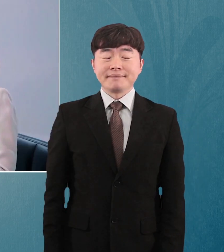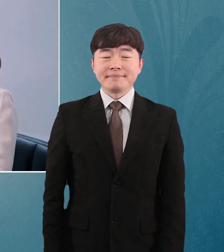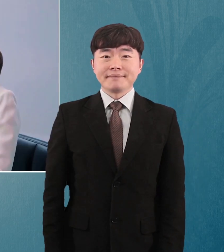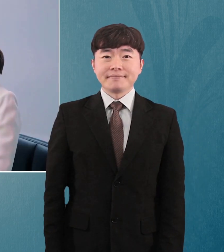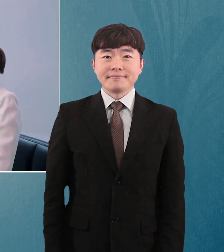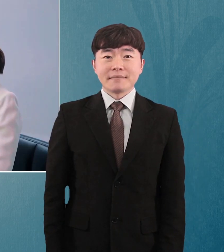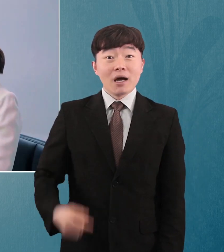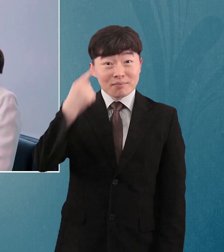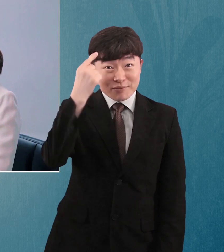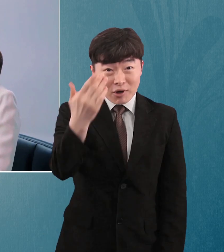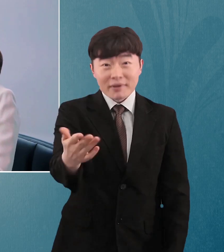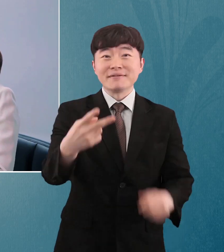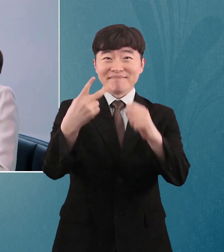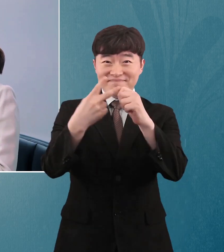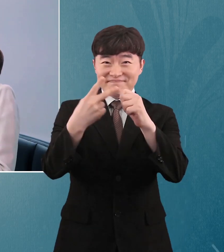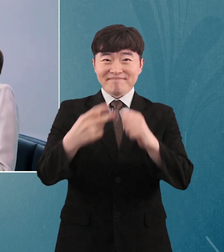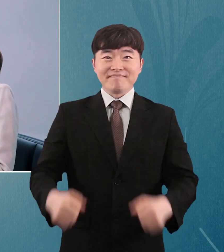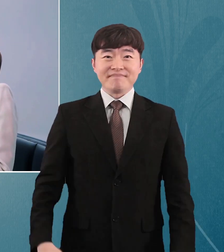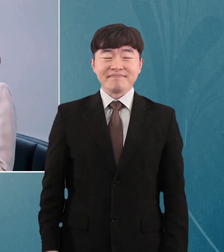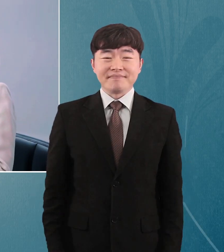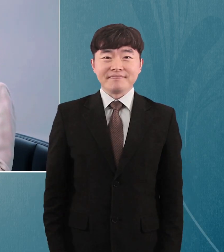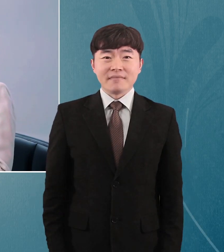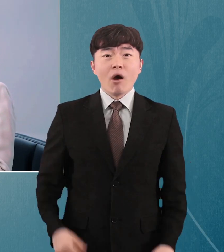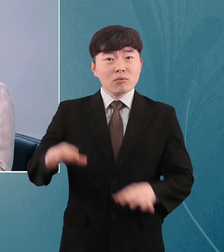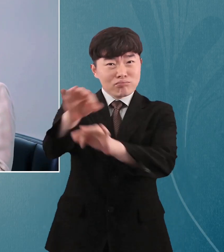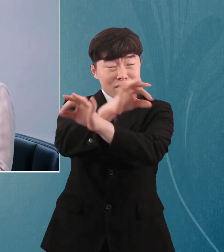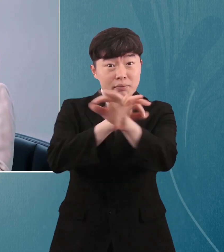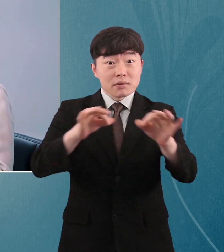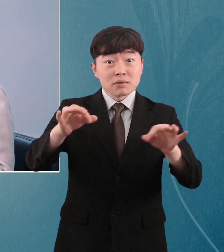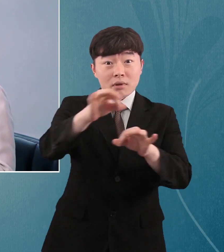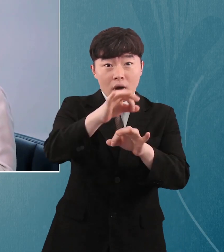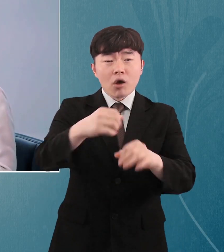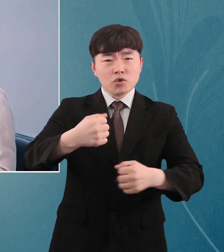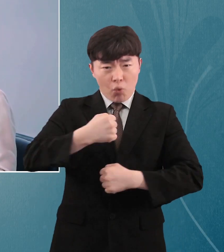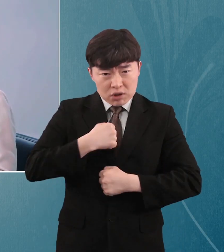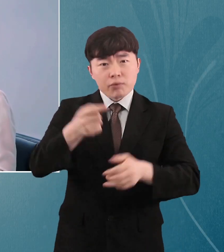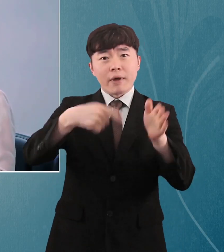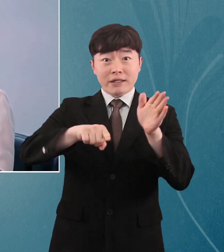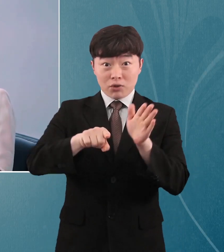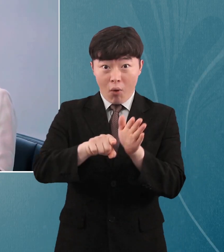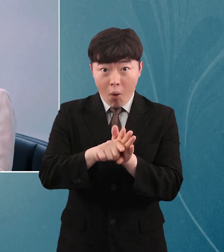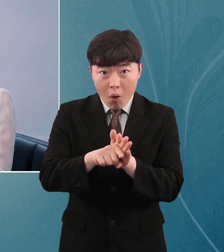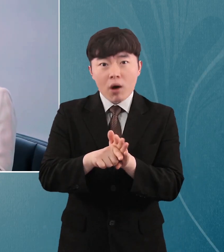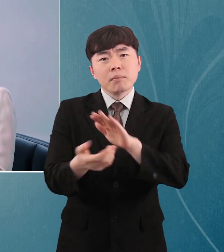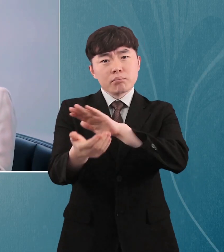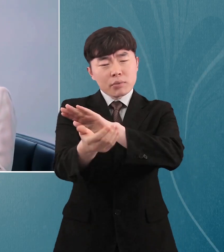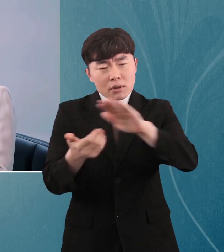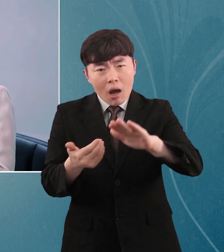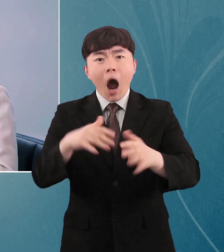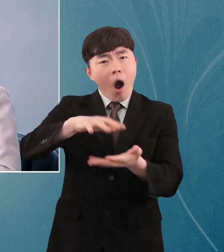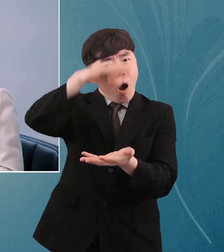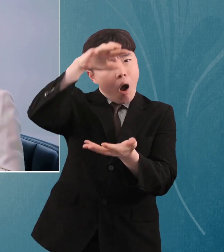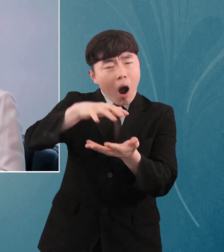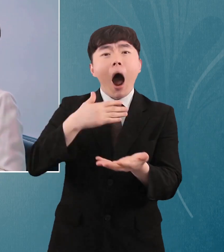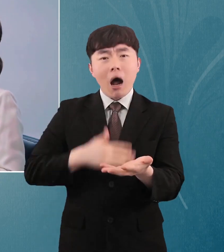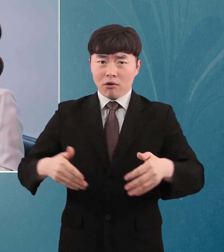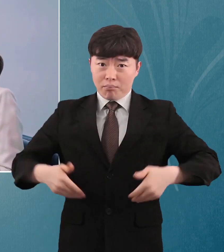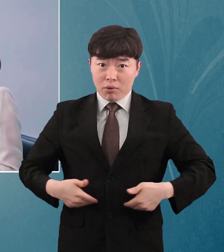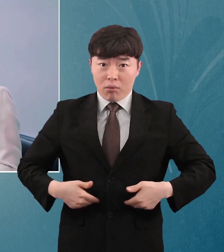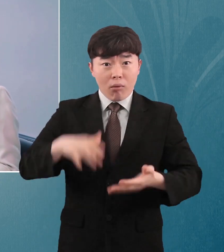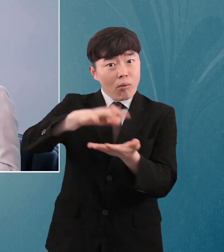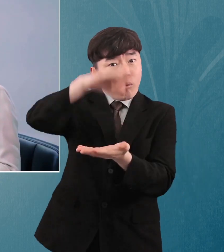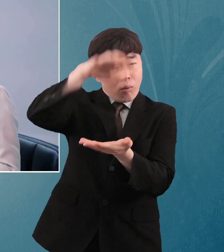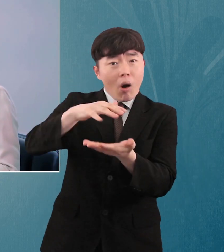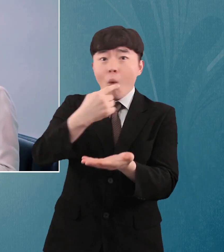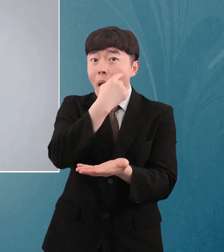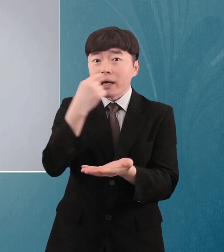있습니다. 두 번째 질문입니다. 이 미세먼지에 대응하기 위해서는 미세먼지 농도를 먼저 알아야 할 텐데요. 어디에서 농도를